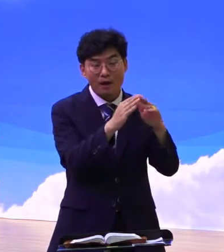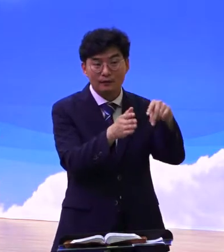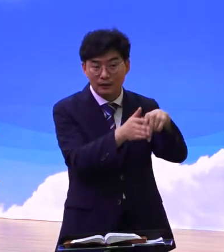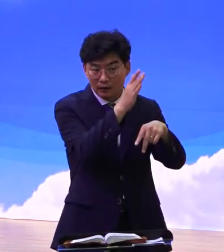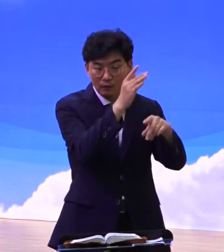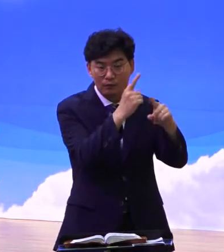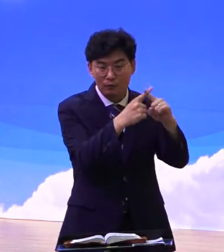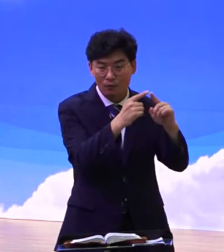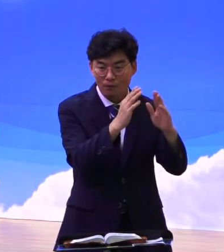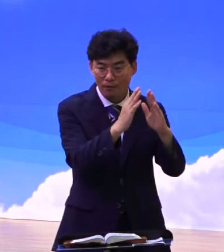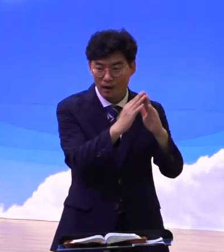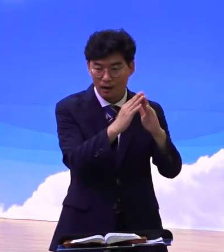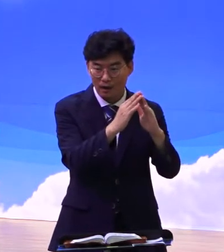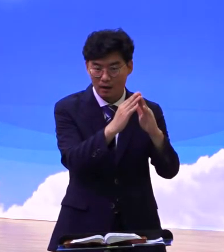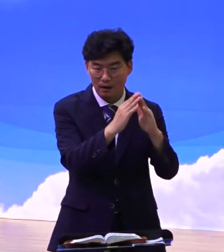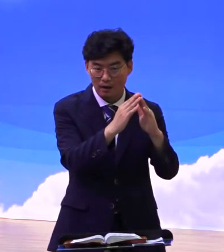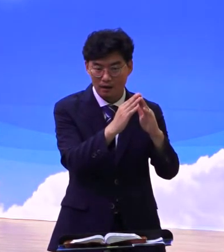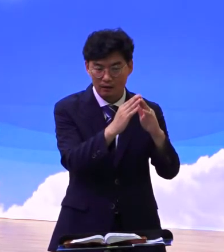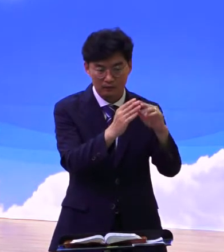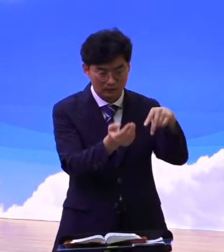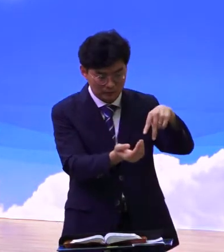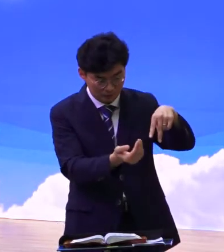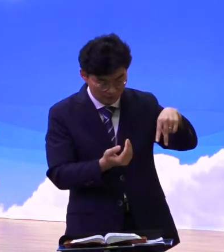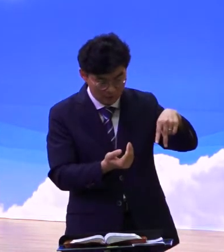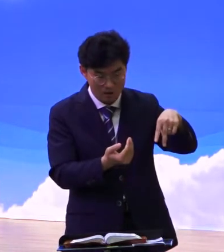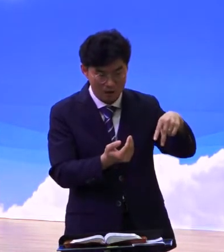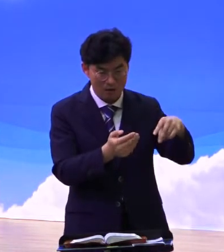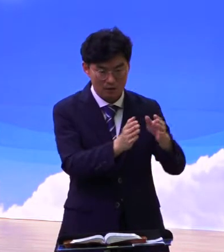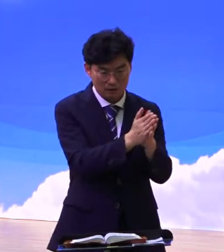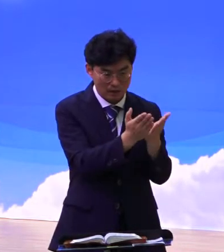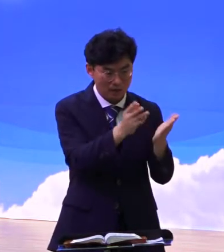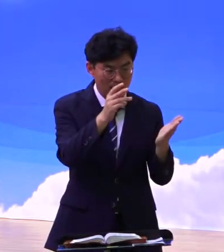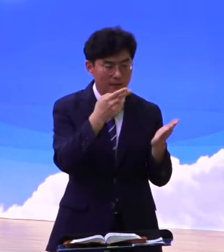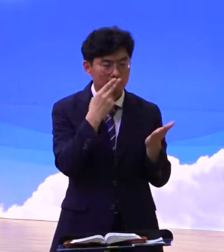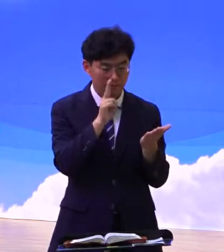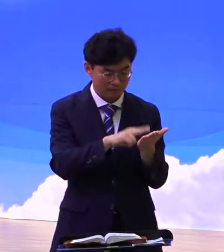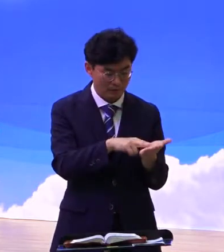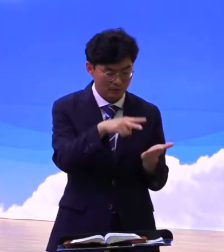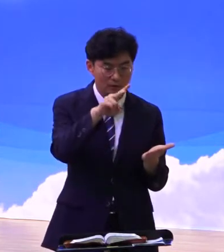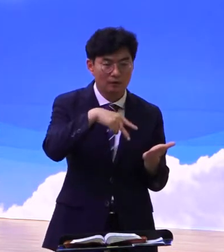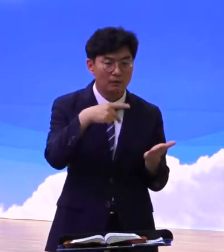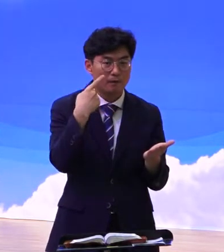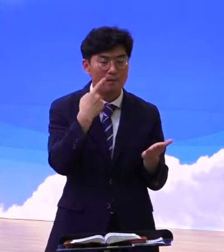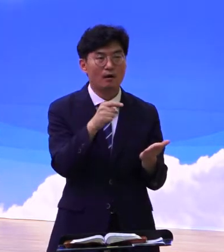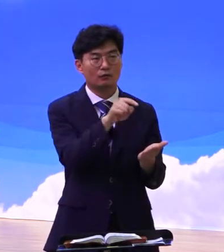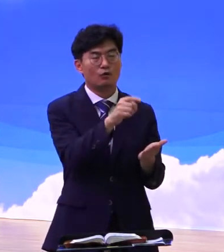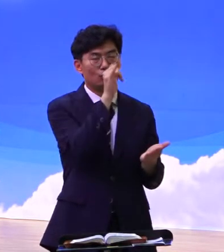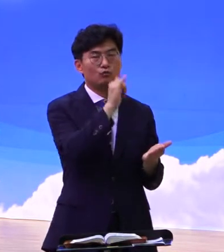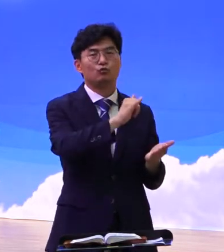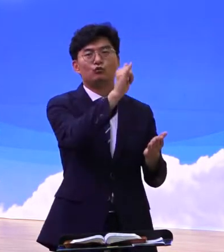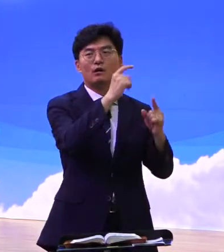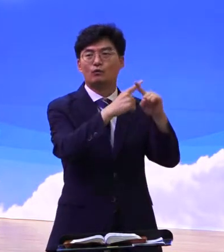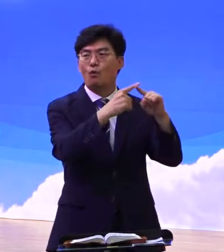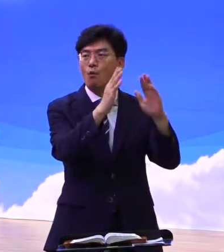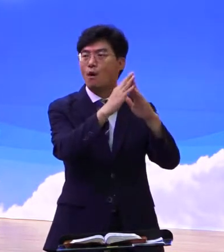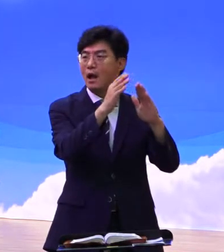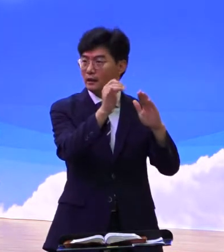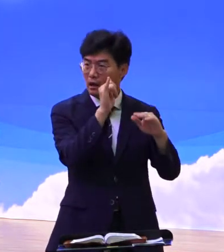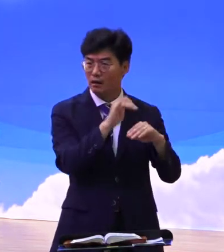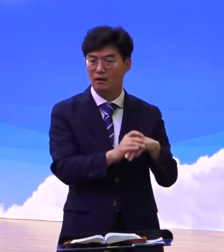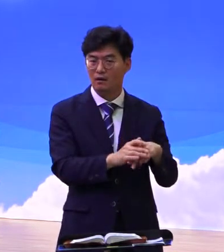1장에 보면 데살로니가 교회는 정말 훌륭한 교회였습니다. 이 교회에 믿음의 역사가